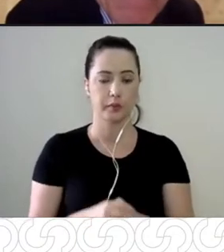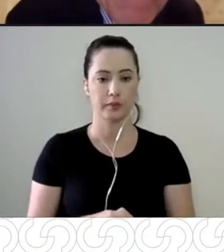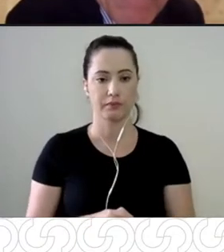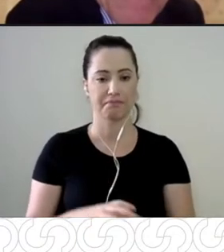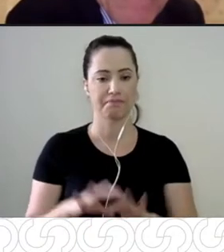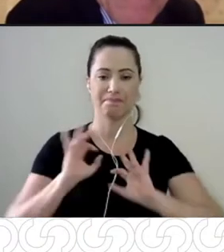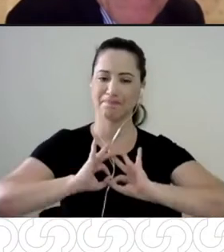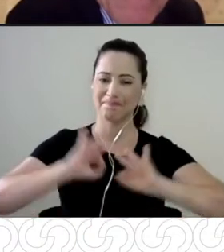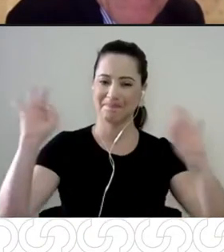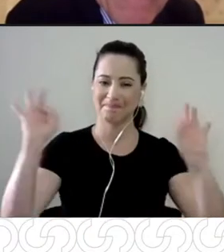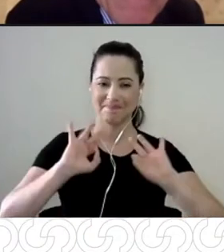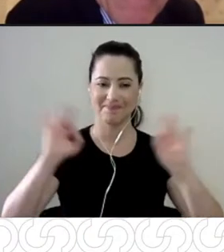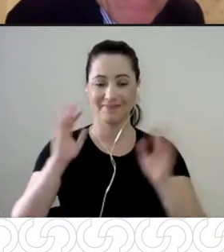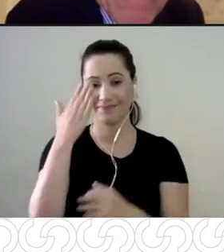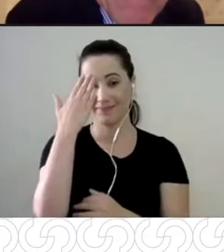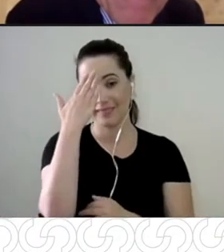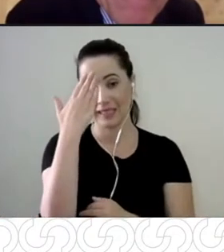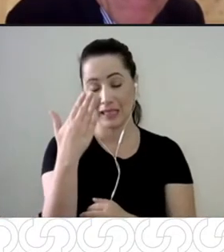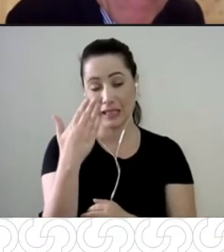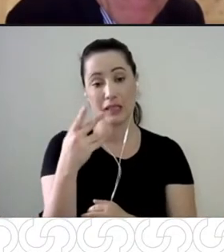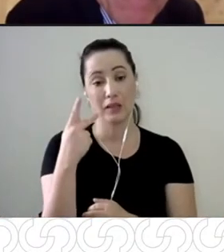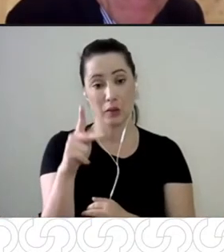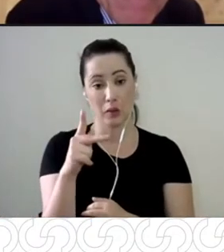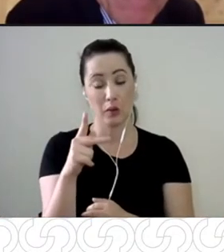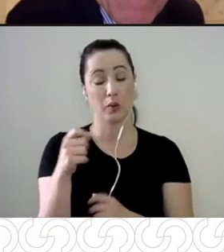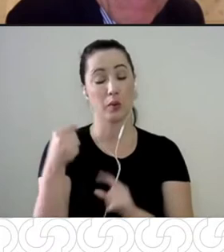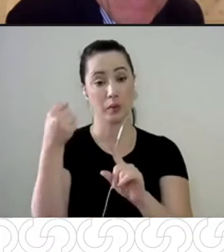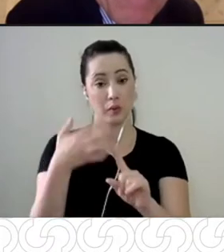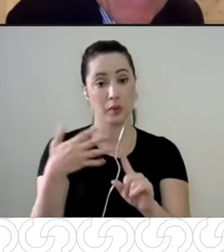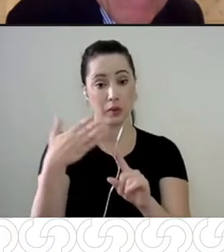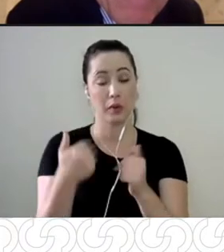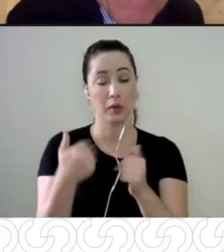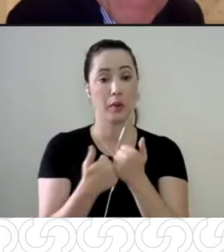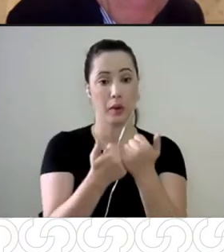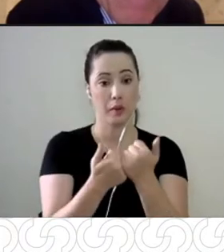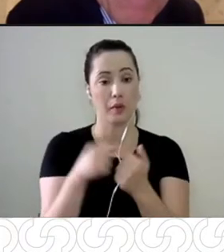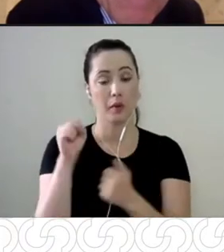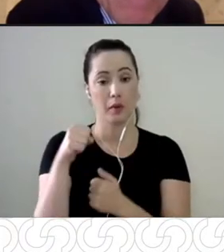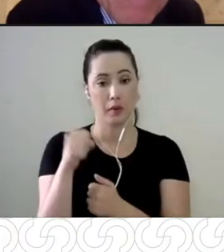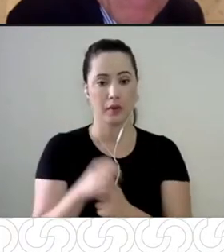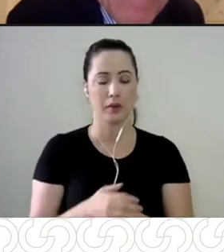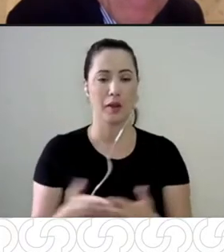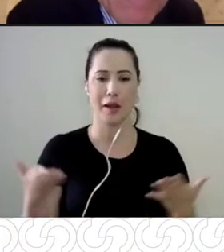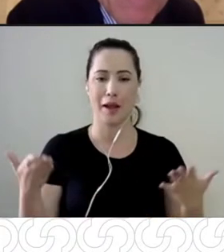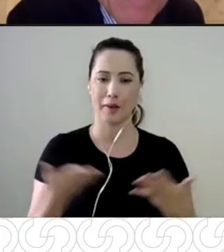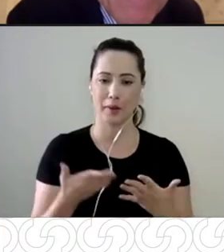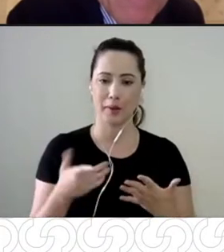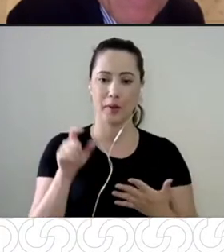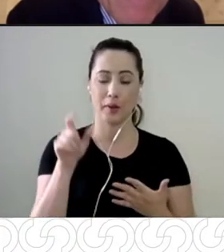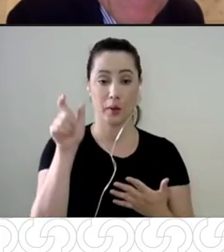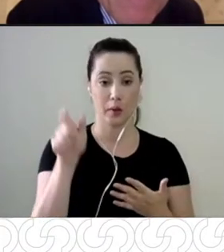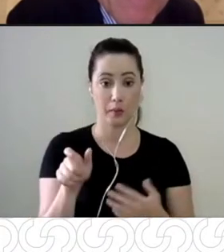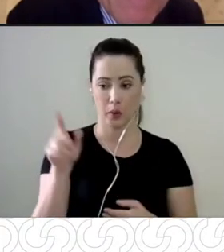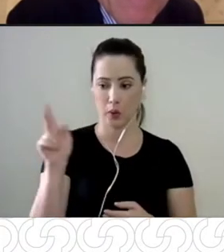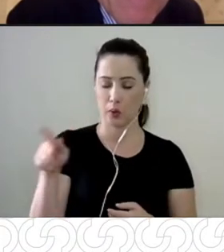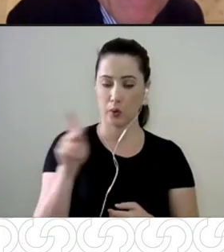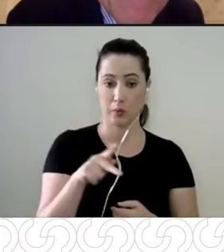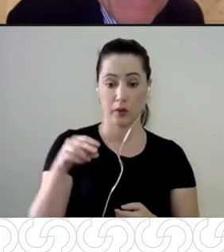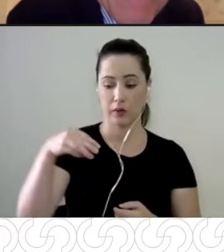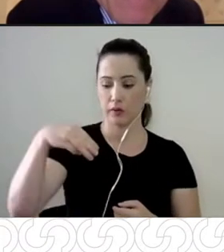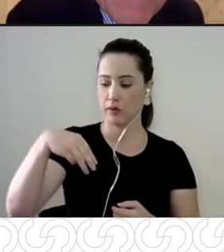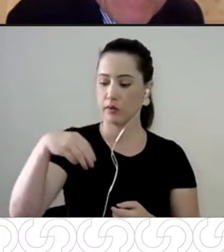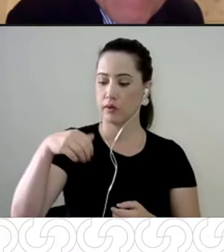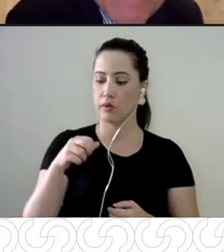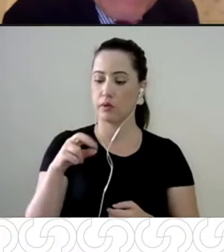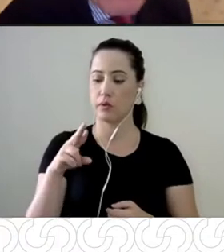Excelente, Luiz Sérgio, obrigada. Contribuiu muito, com certeza. Passo a palavra agora para o professor Marcos Napolitano, para que ele